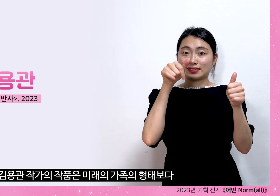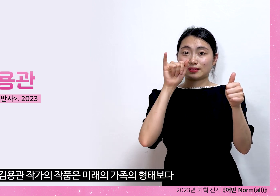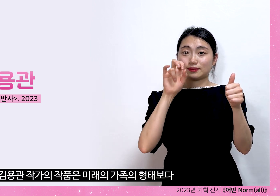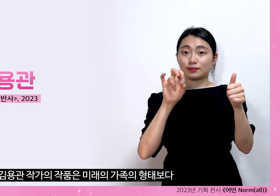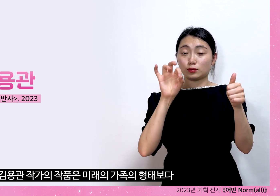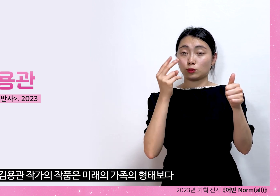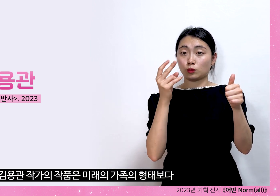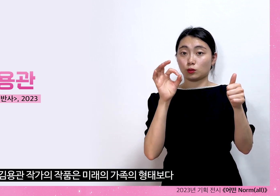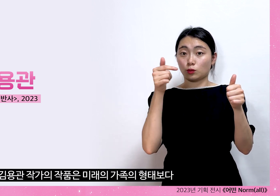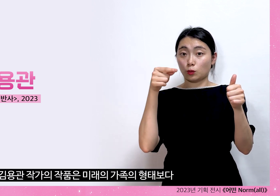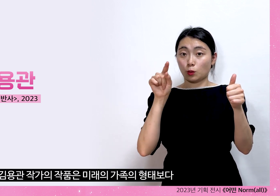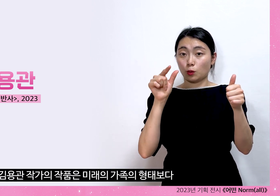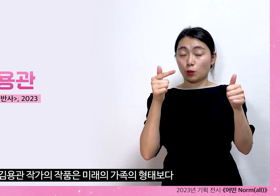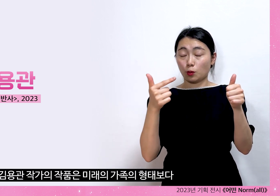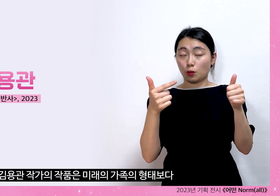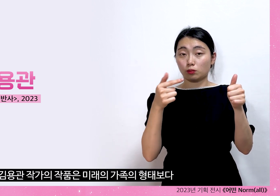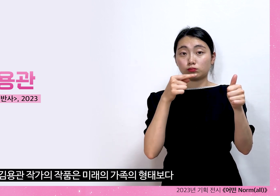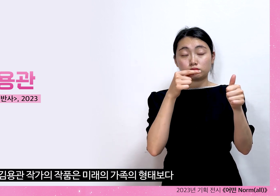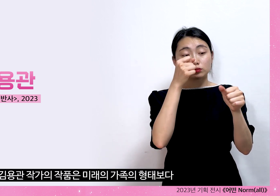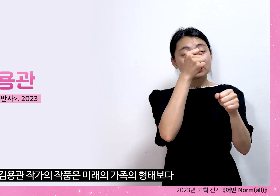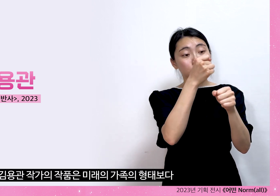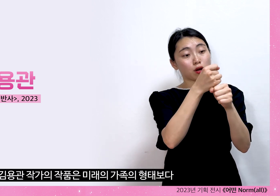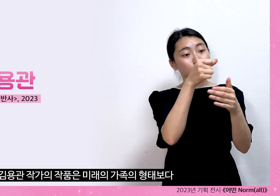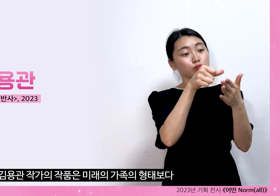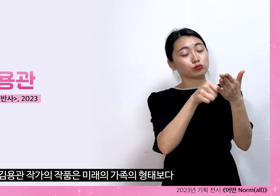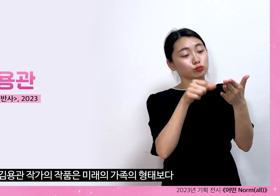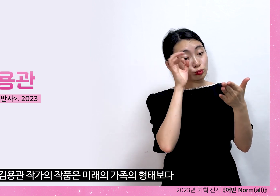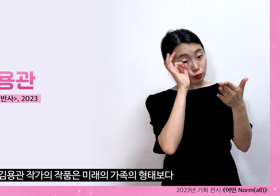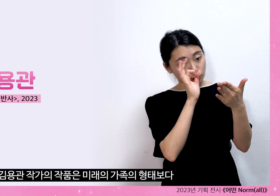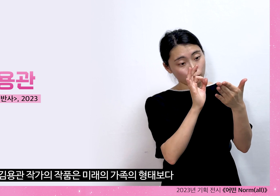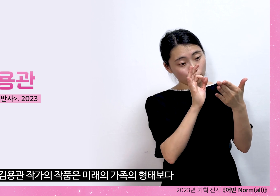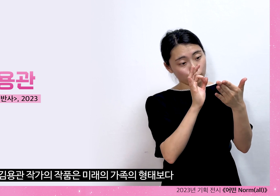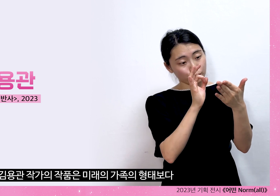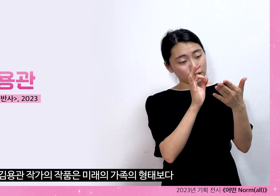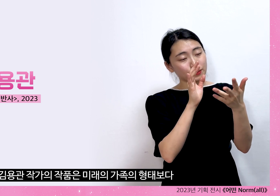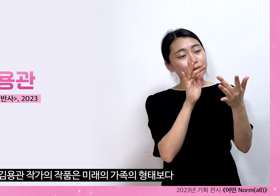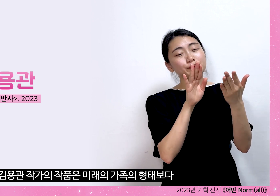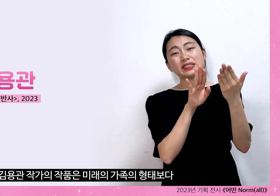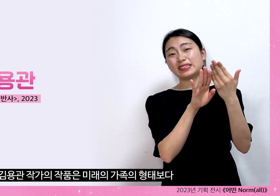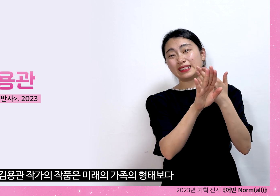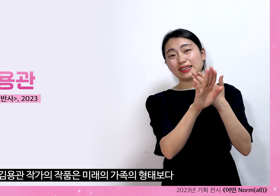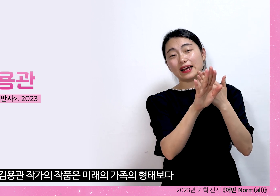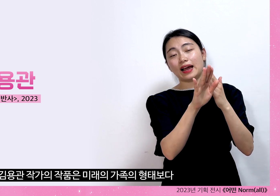김용관 작가의 작품은 미래의 가족 형태보다